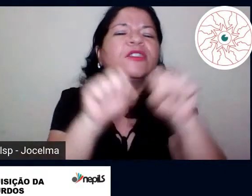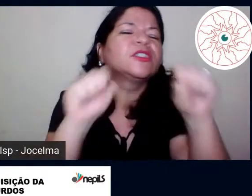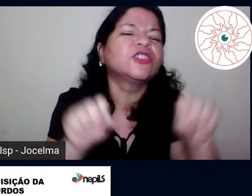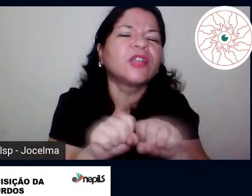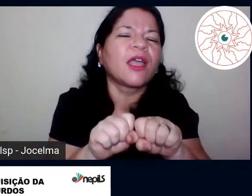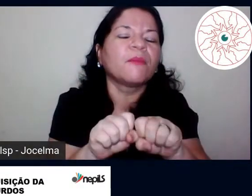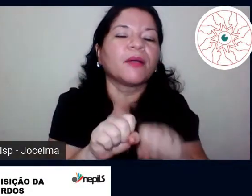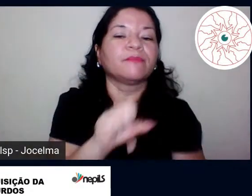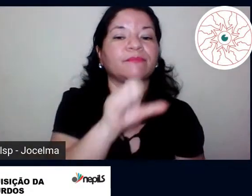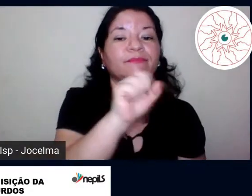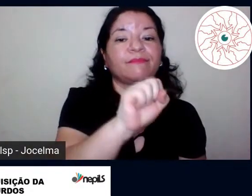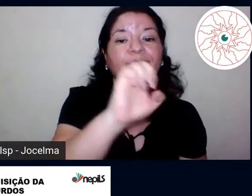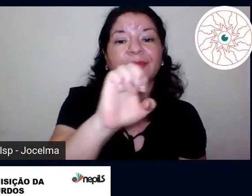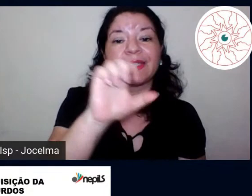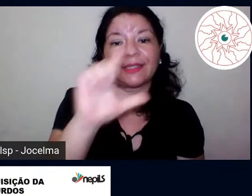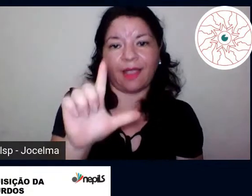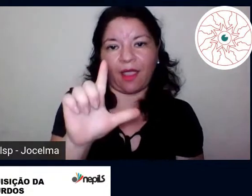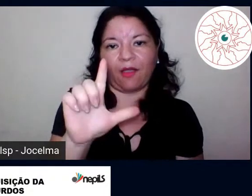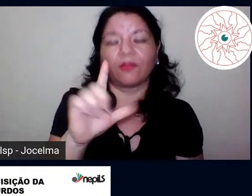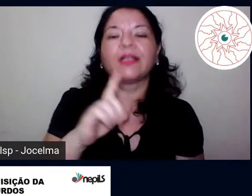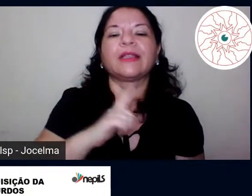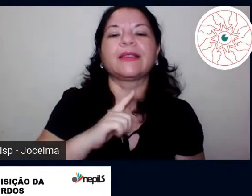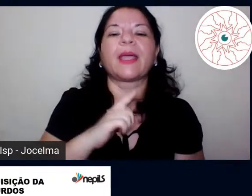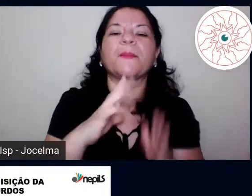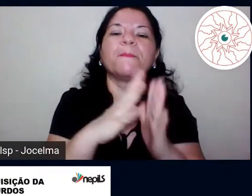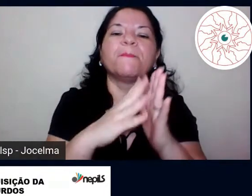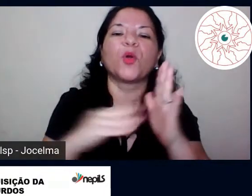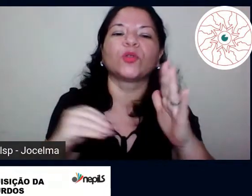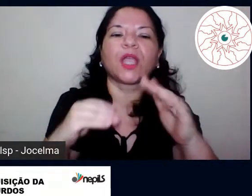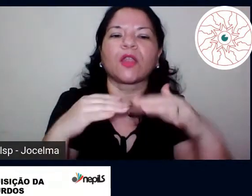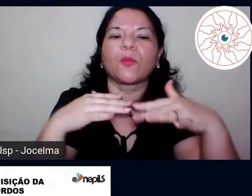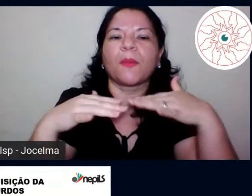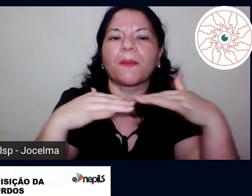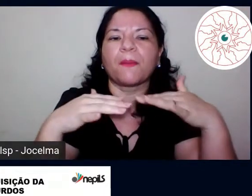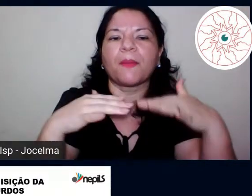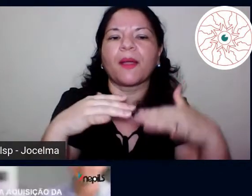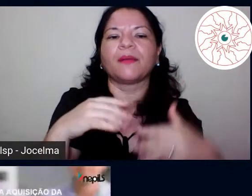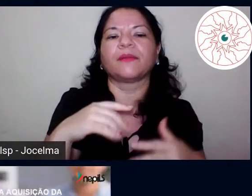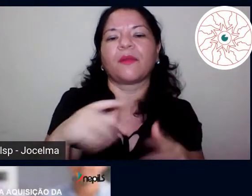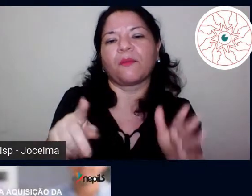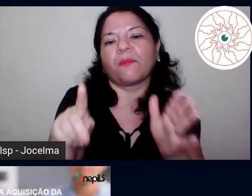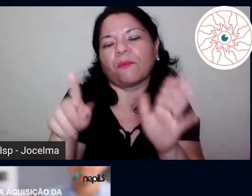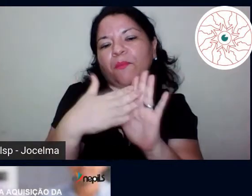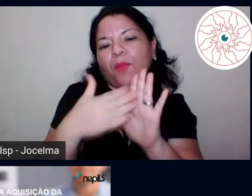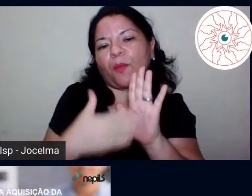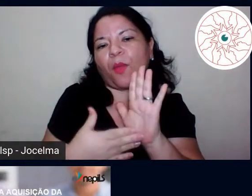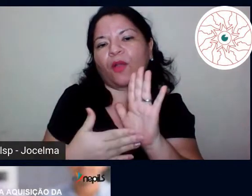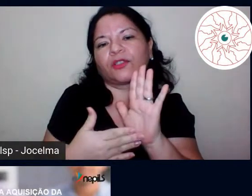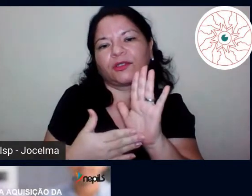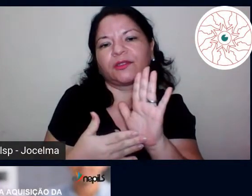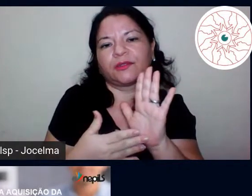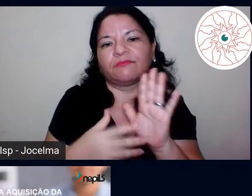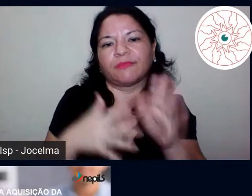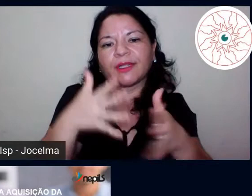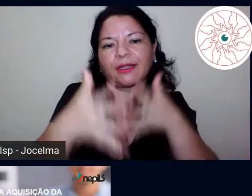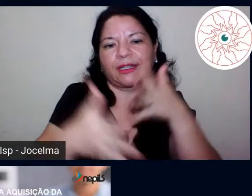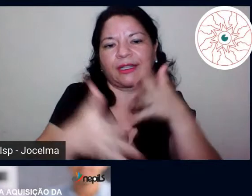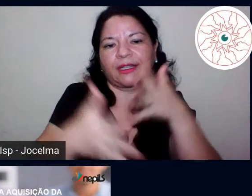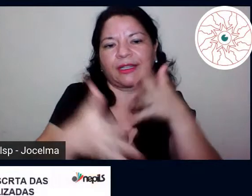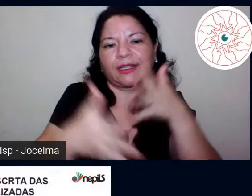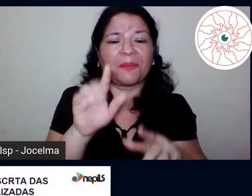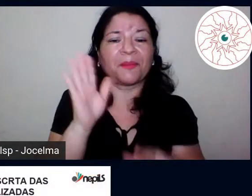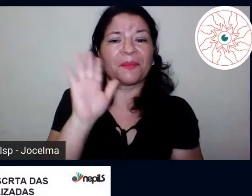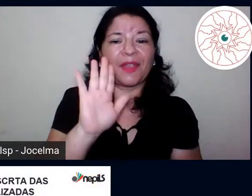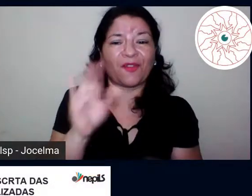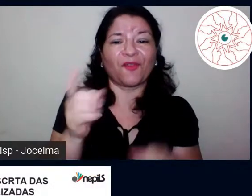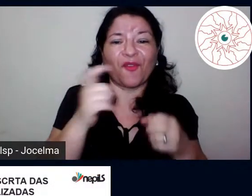baseada nesse modelo articulatório eh eh proposto para Libras, né? Nesse, só voltando rapidinho, nesse modelo articulatório,